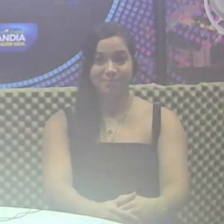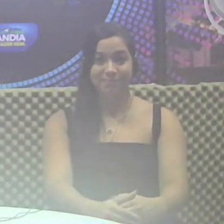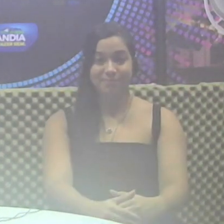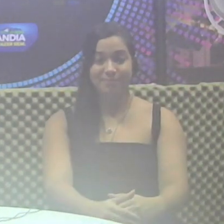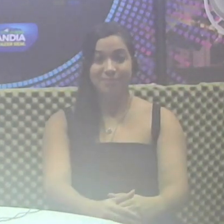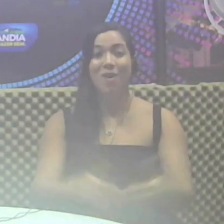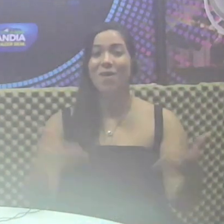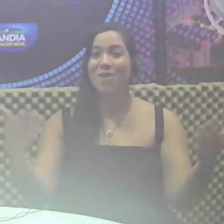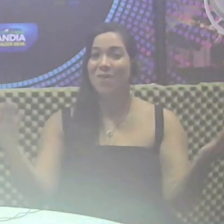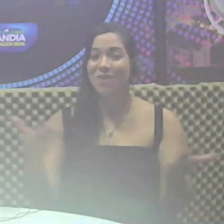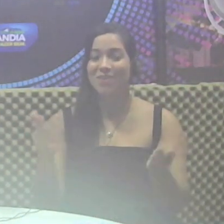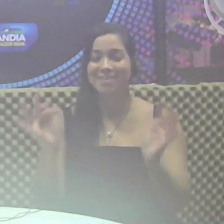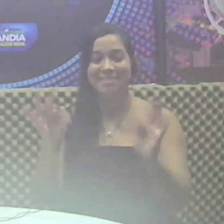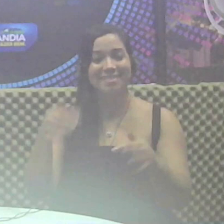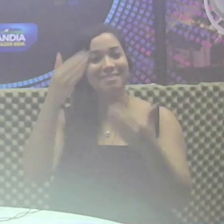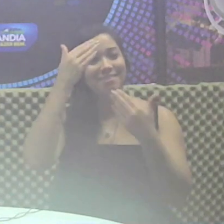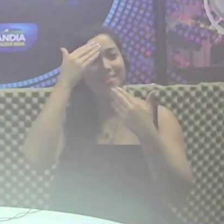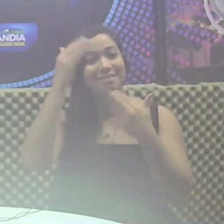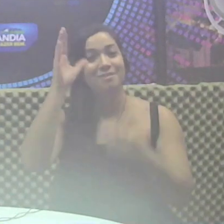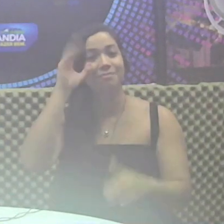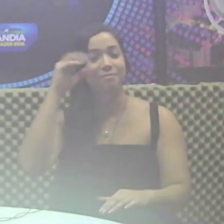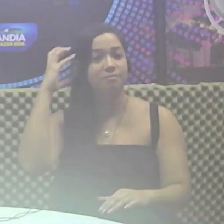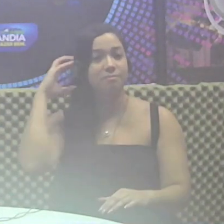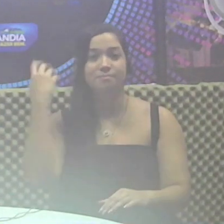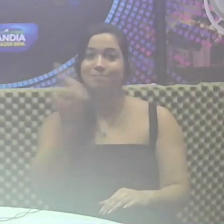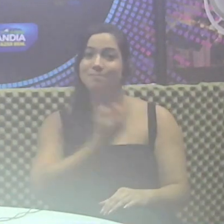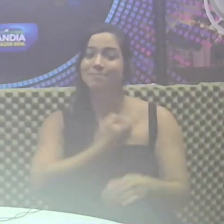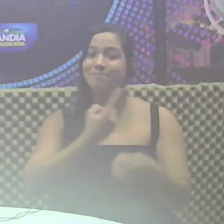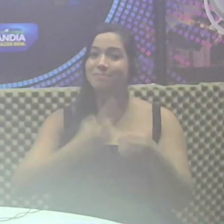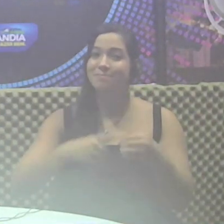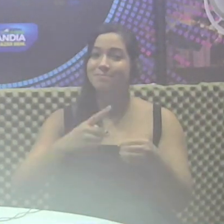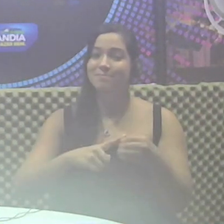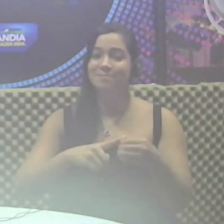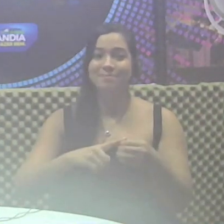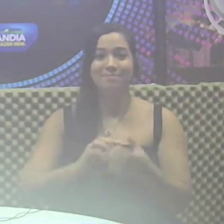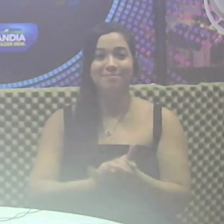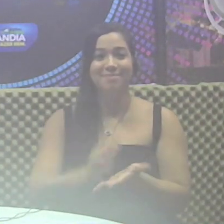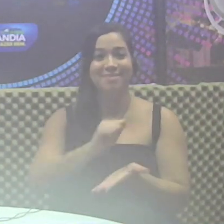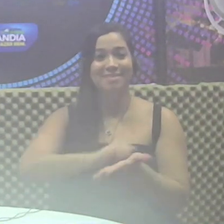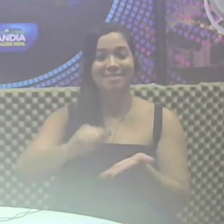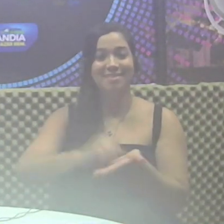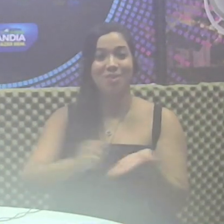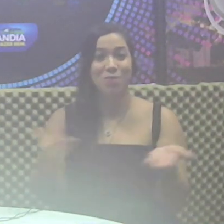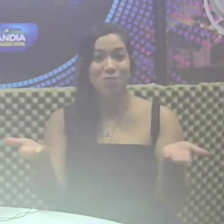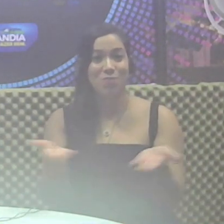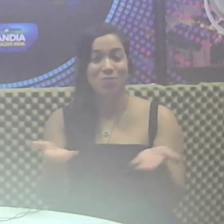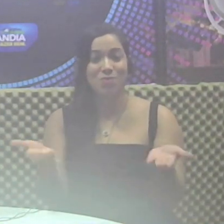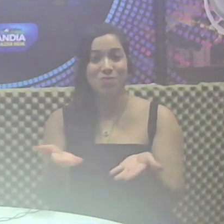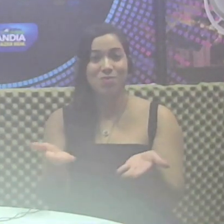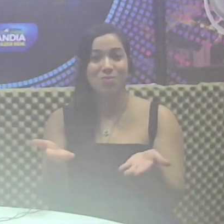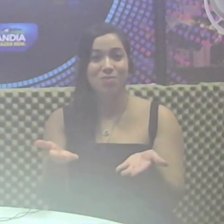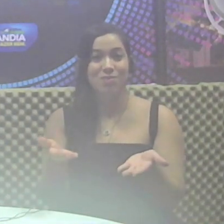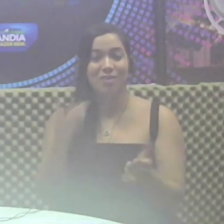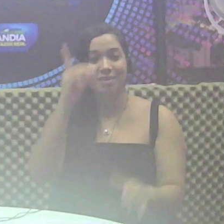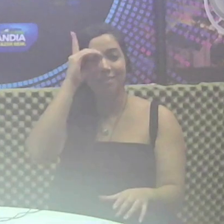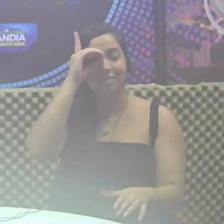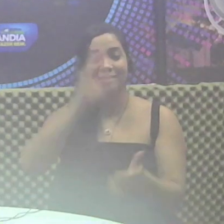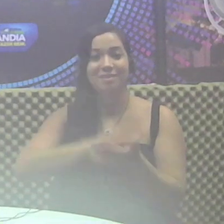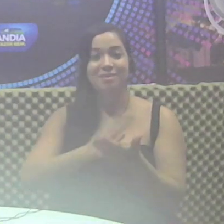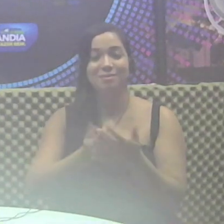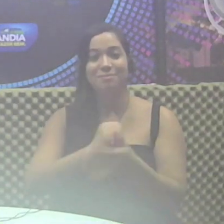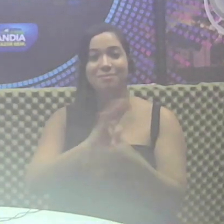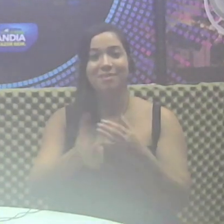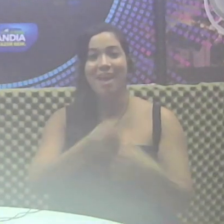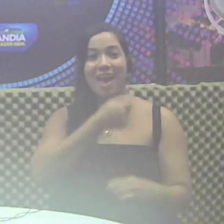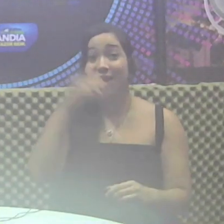A edição de hoje fica por aqui. Rádio Nossa Cidade, obrigado pela sua audiência. Jornalista responsável pela edição, Daniela Aires. Tradução